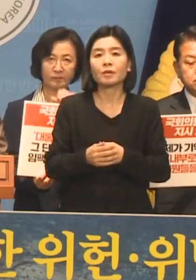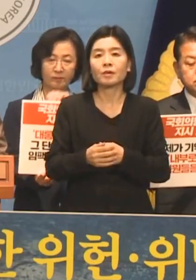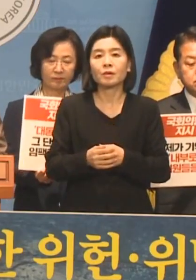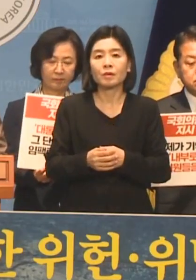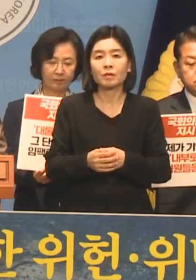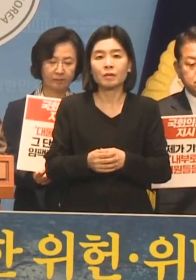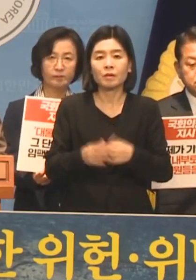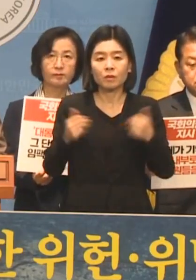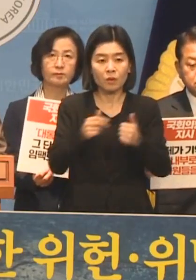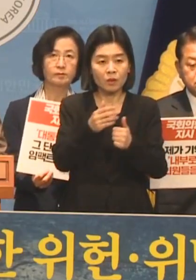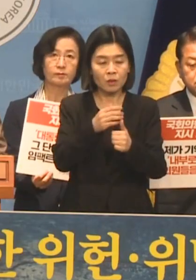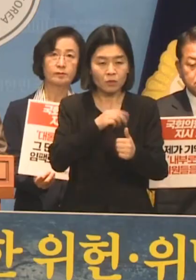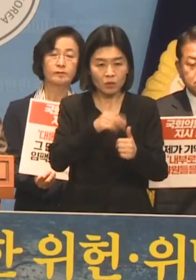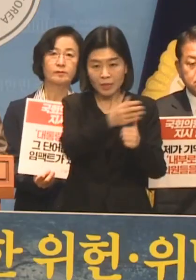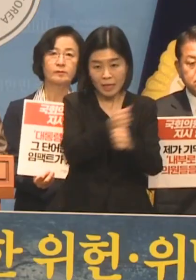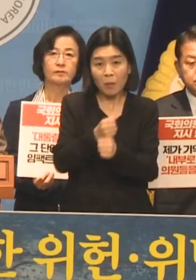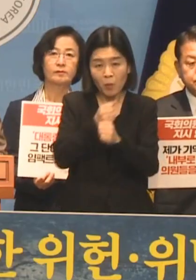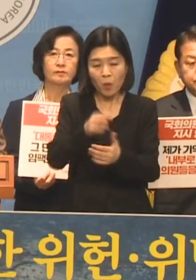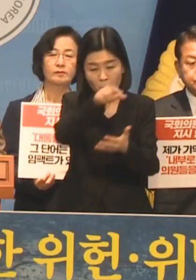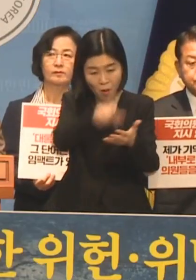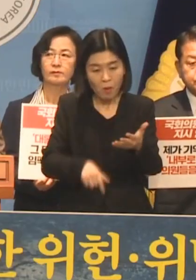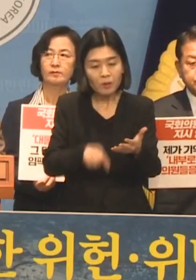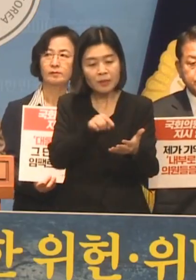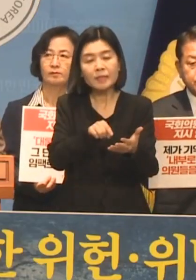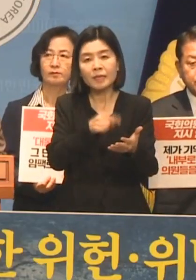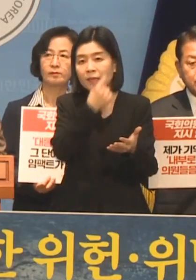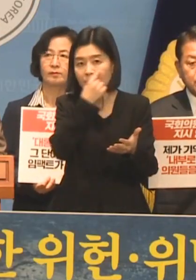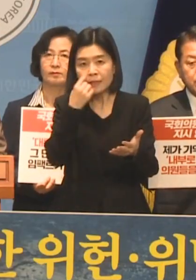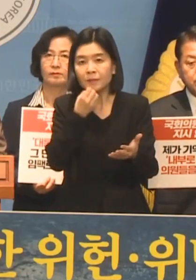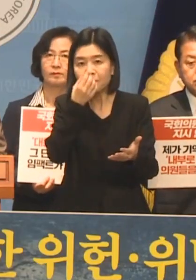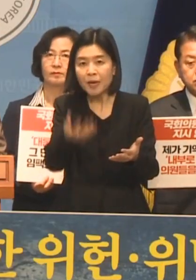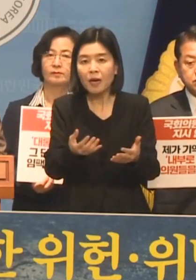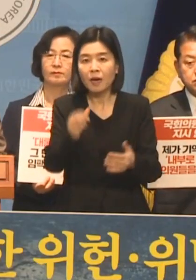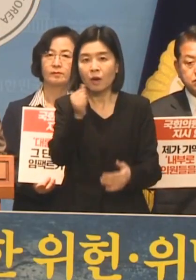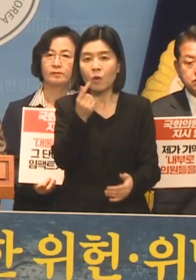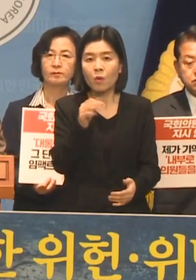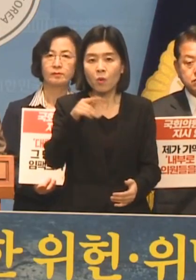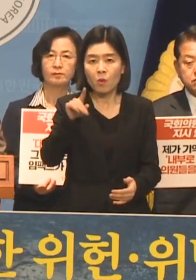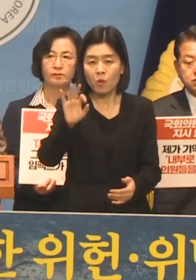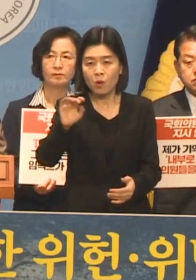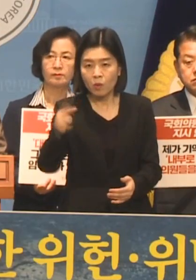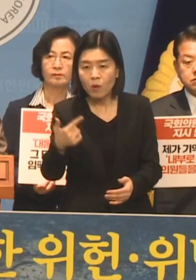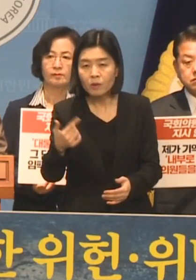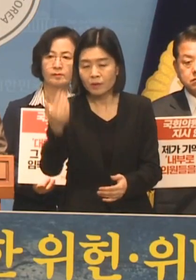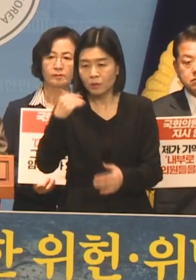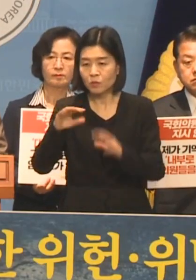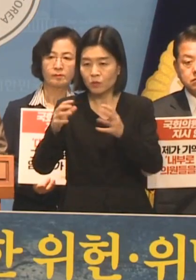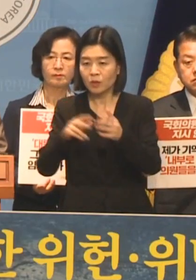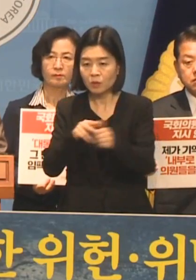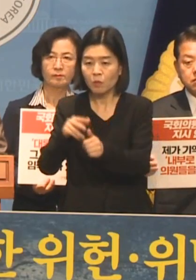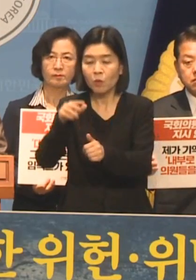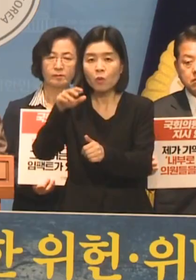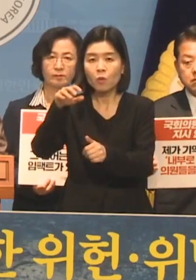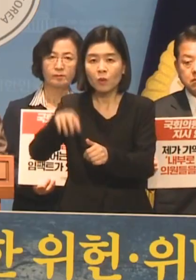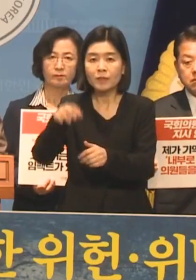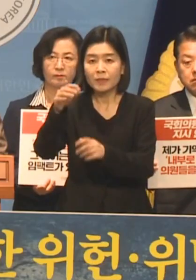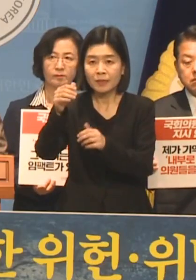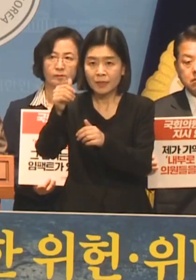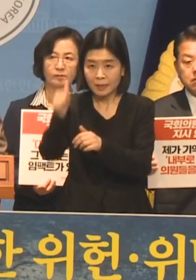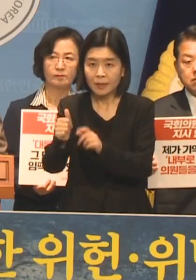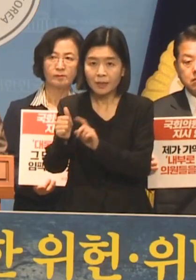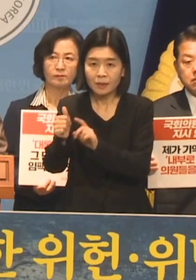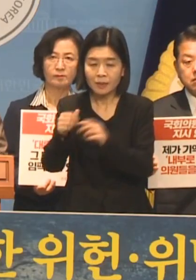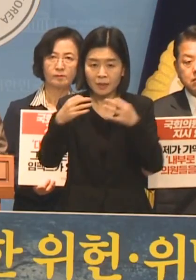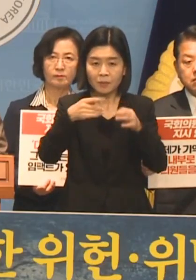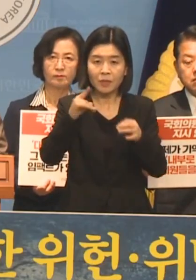체포명단에 대한 구체적인 증언도 확인했습니다. 홍장원 전 국가정보원 1차장,